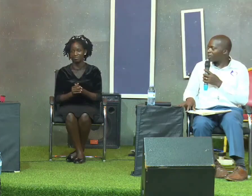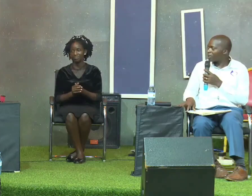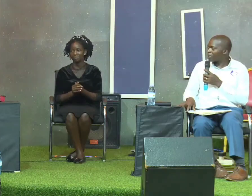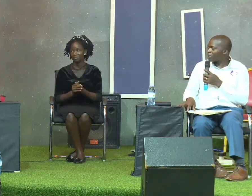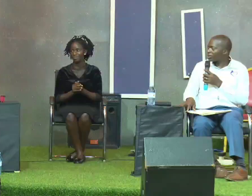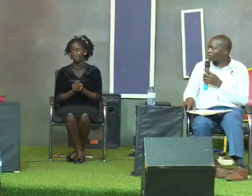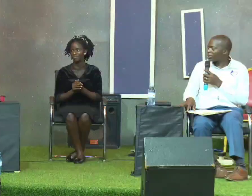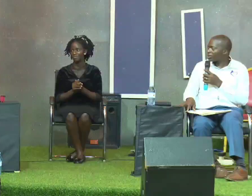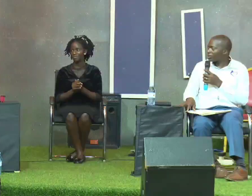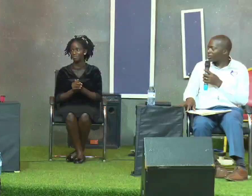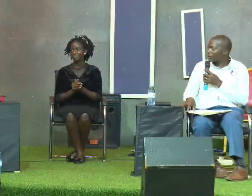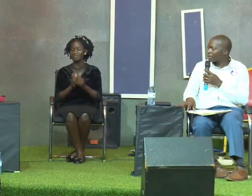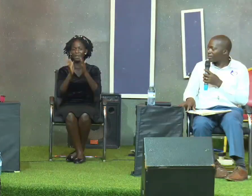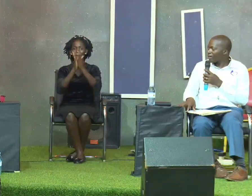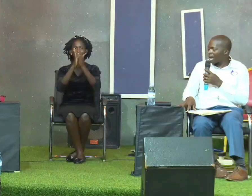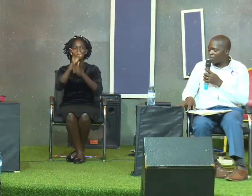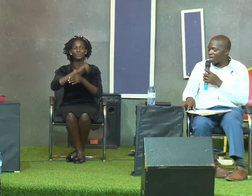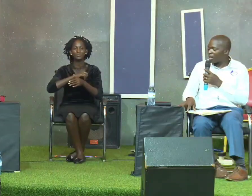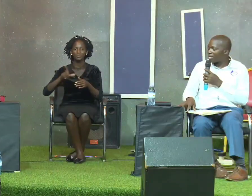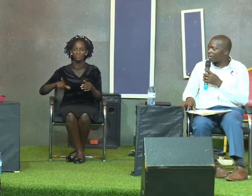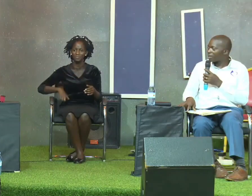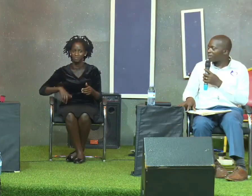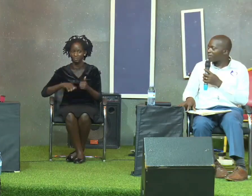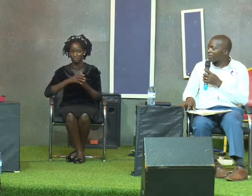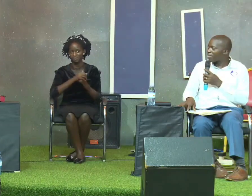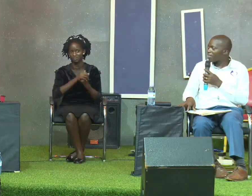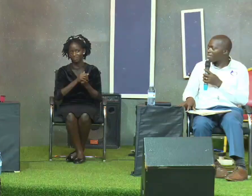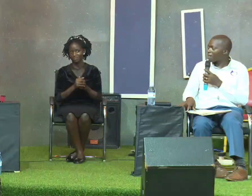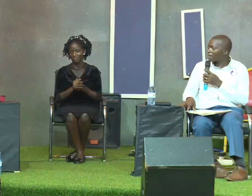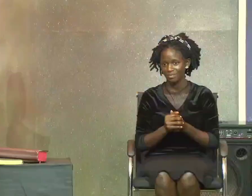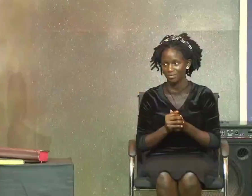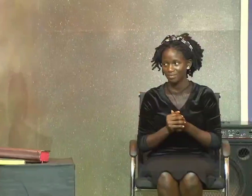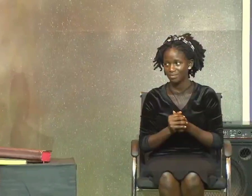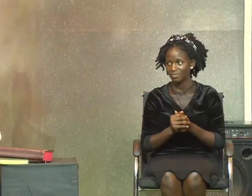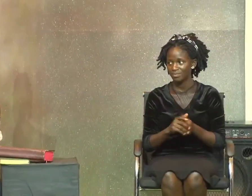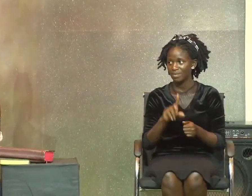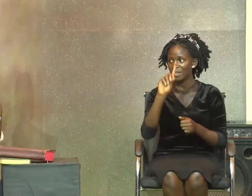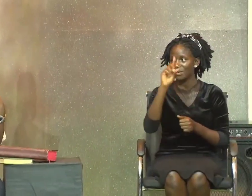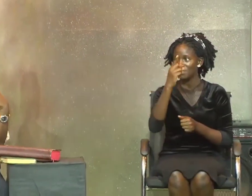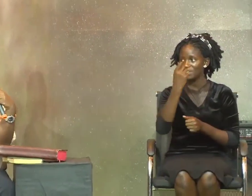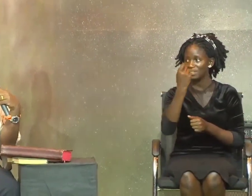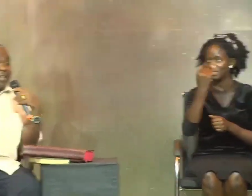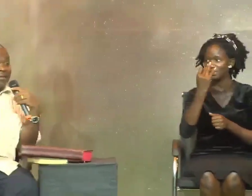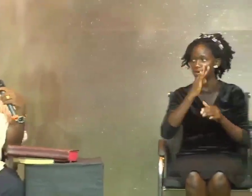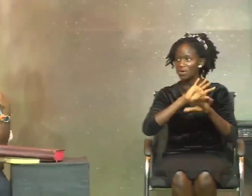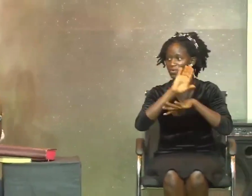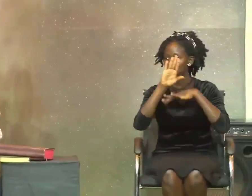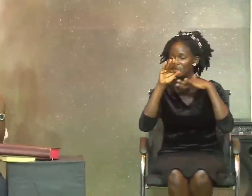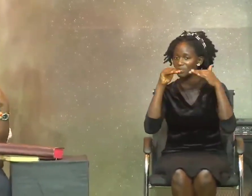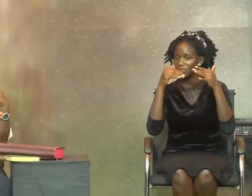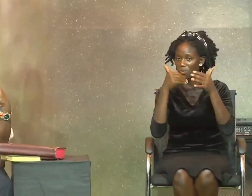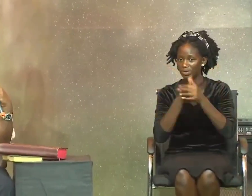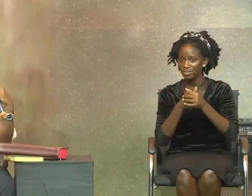yesebu mukama fevazibwe amina ekisoka se abantu gwe wabakubiriza